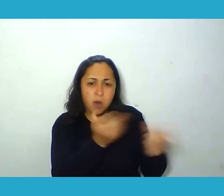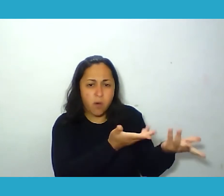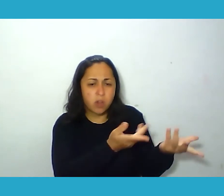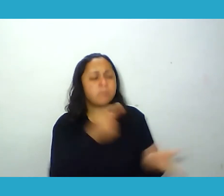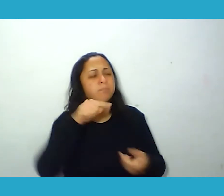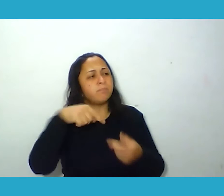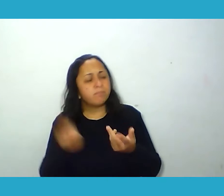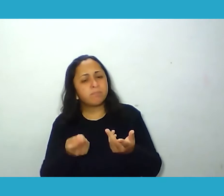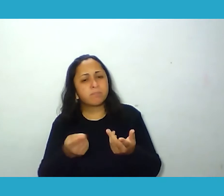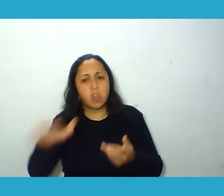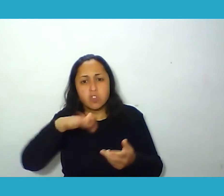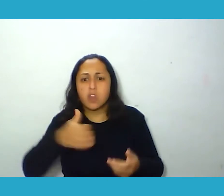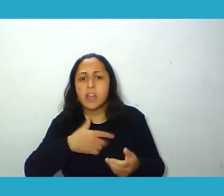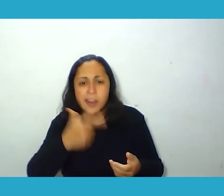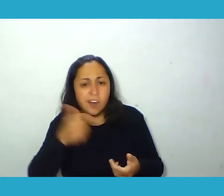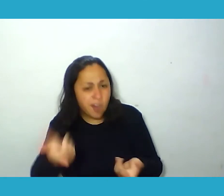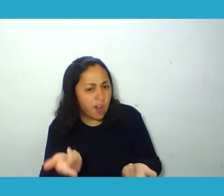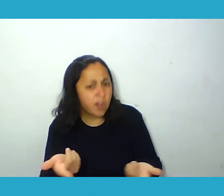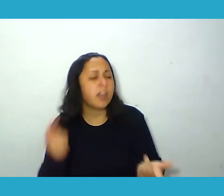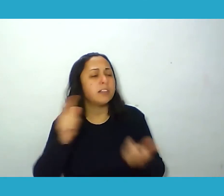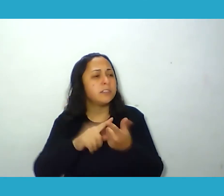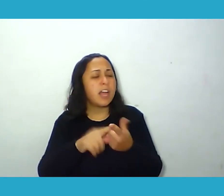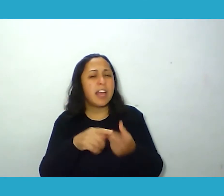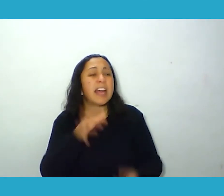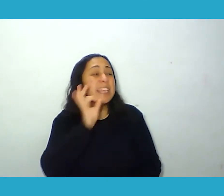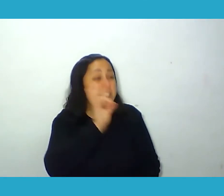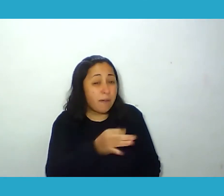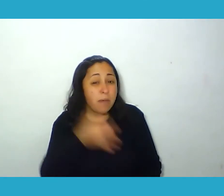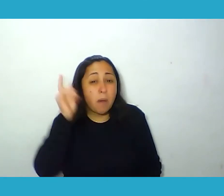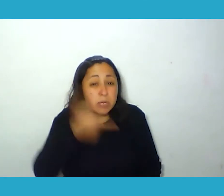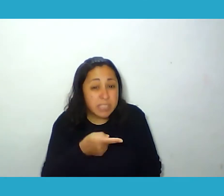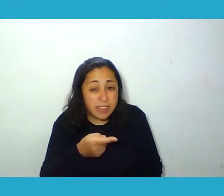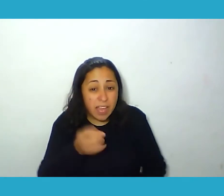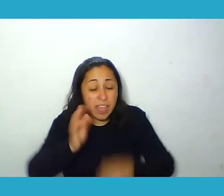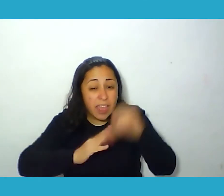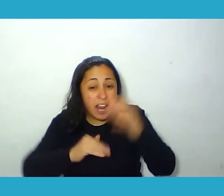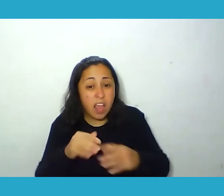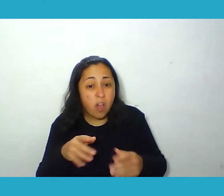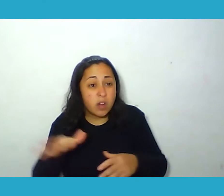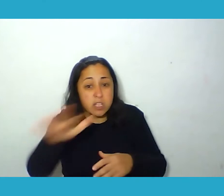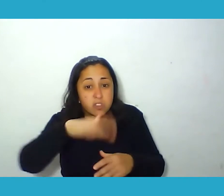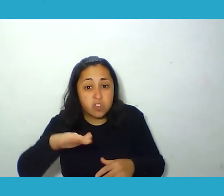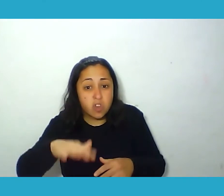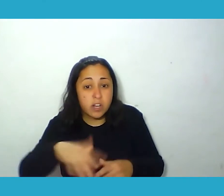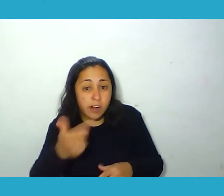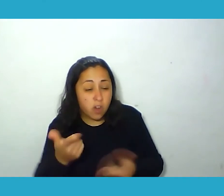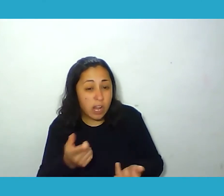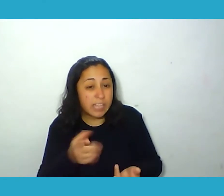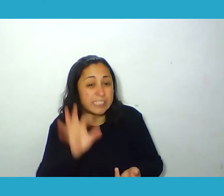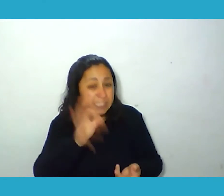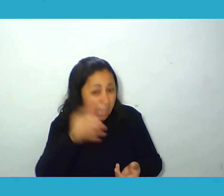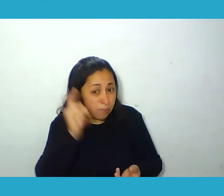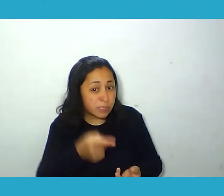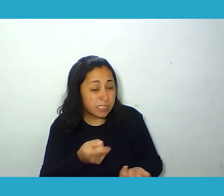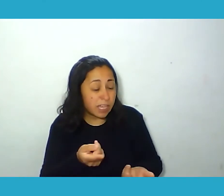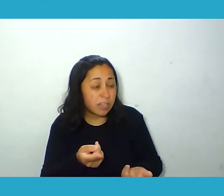zona roja, ¿se sabe en qué porcentaje lo permite? Se anuncia en contra de la autovía, pero a favor